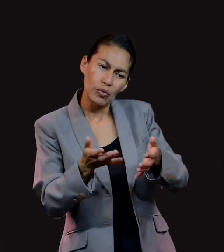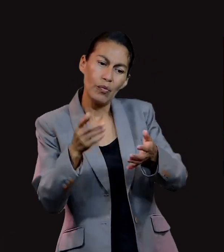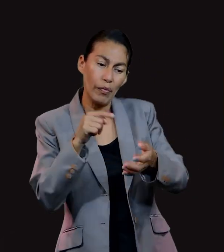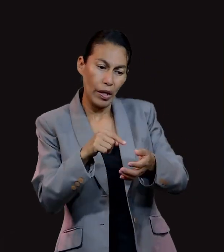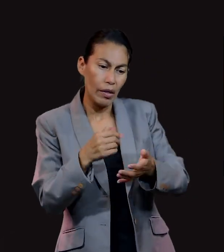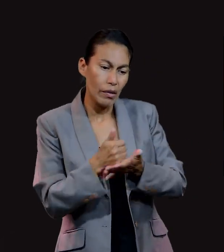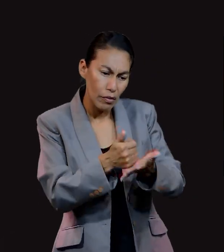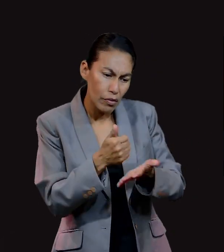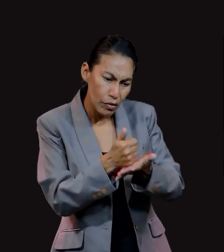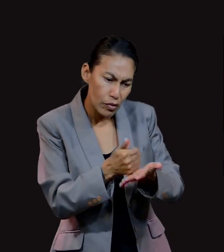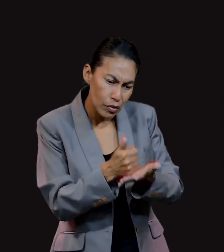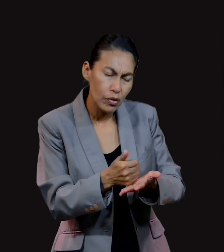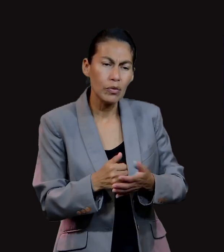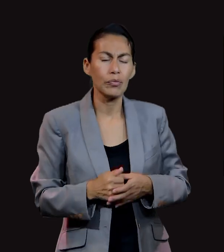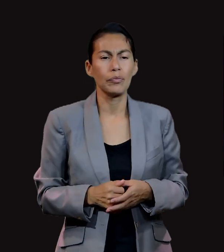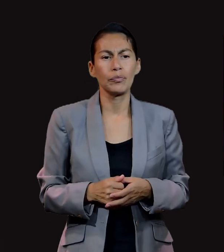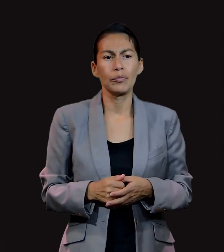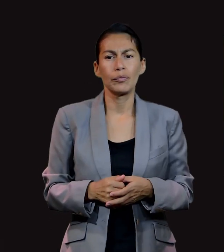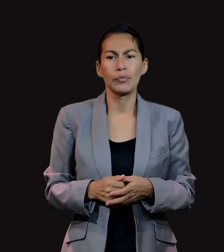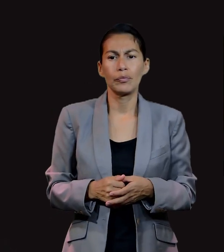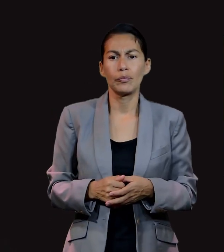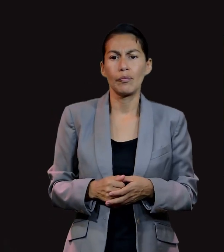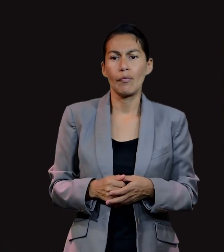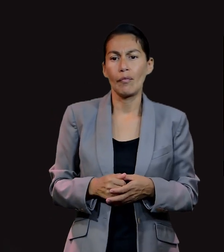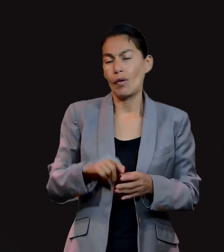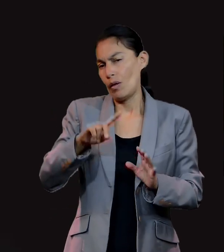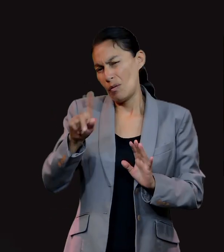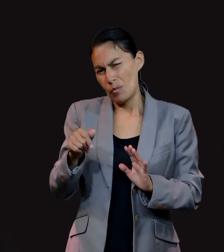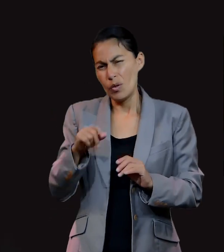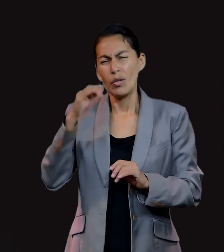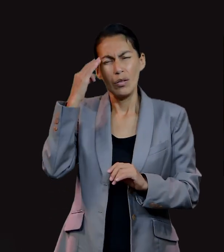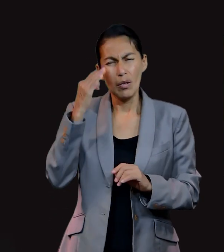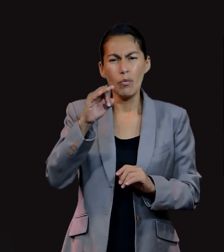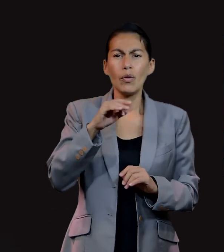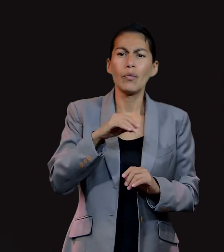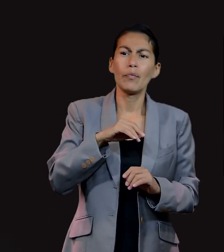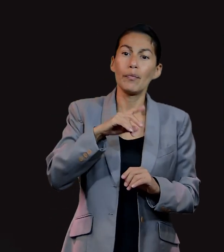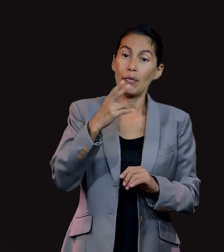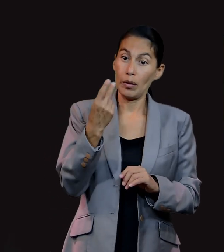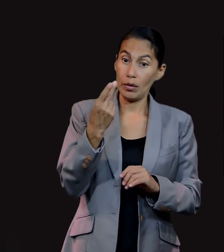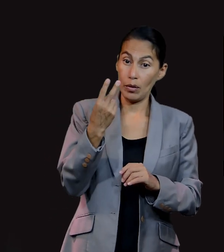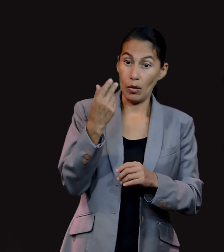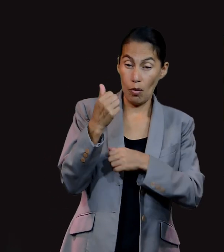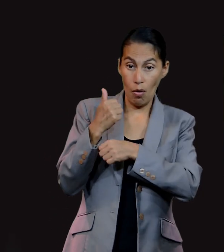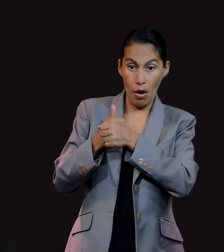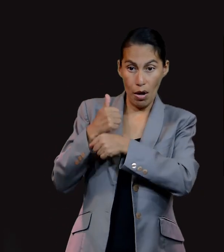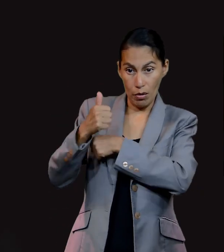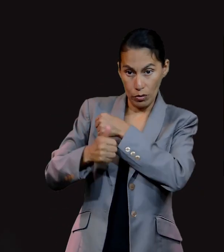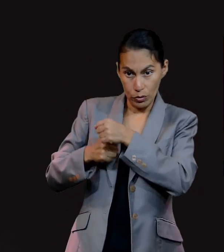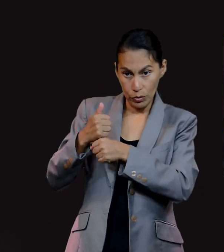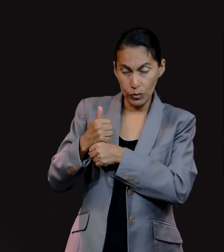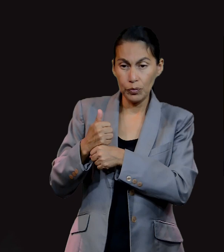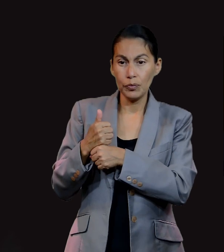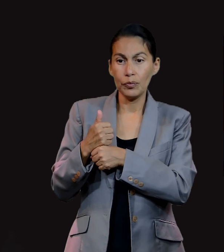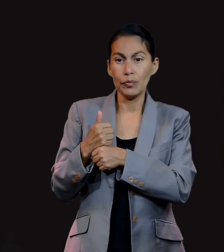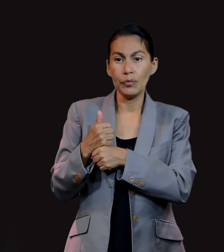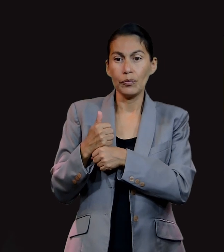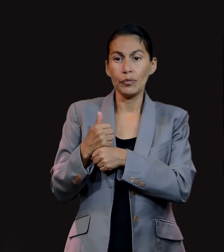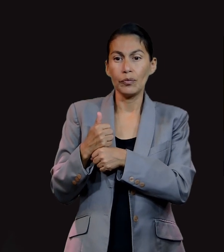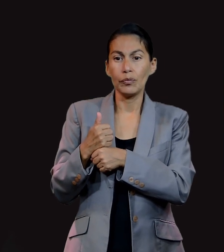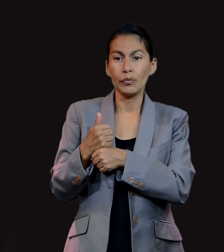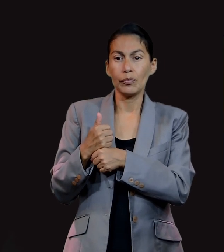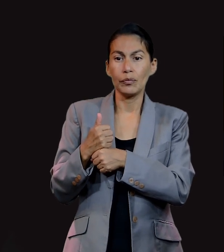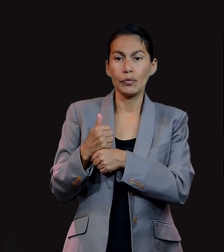y le iba dando ahí sus primeros auxilios y este pasó el tiempo eso pasó 25